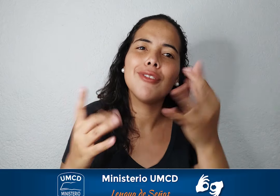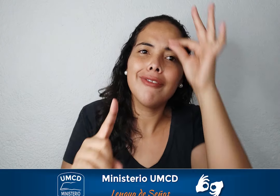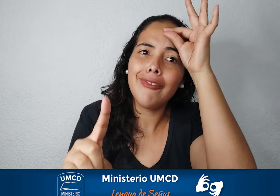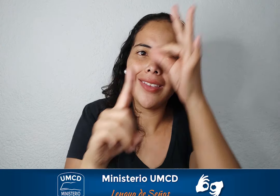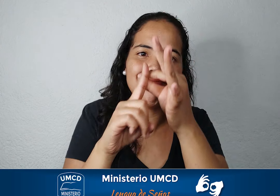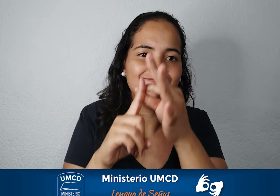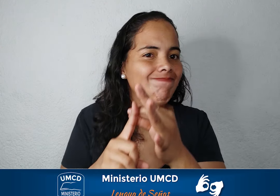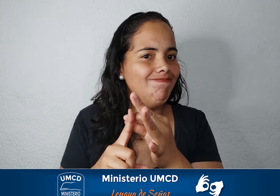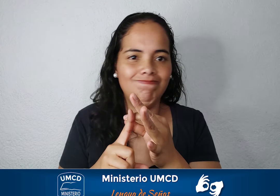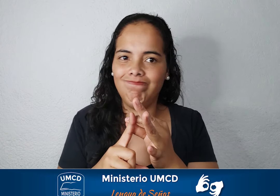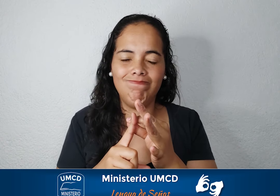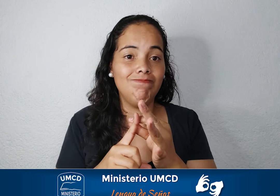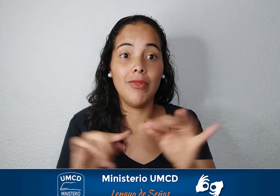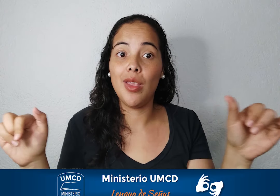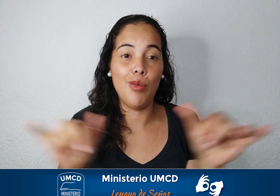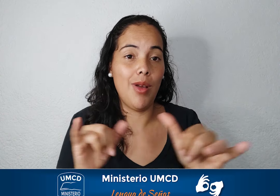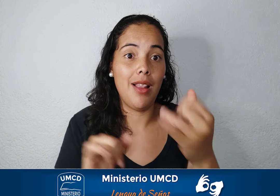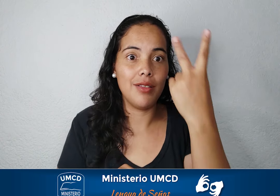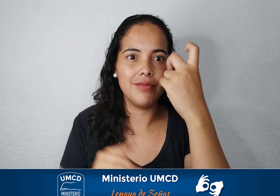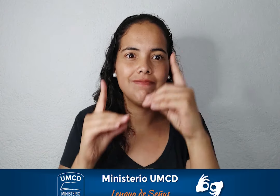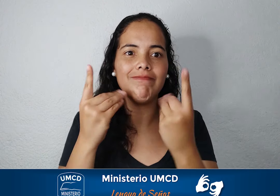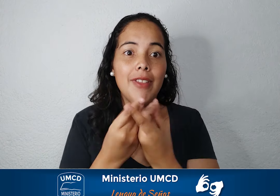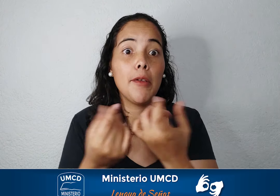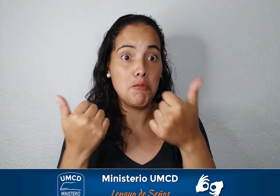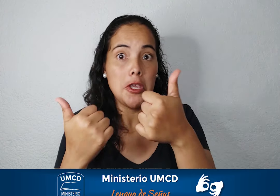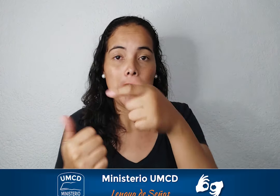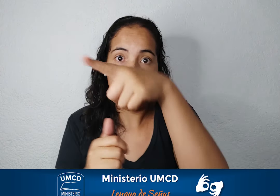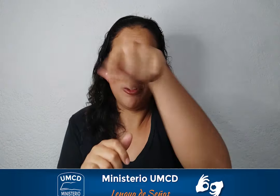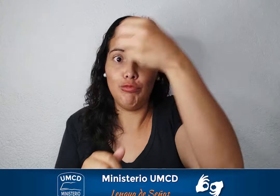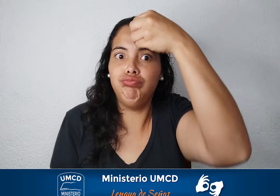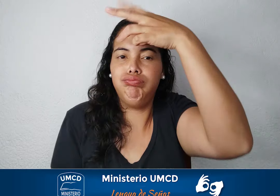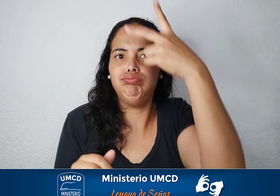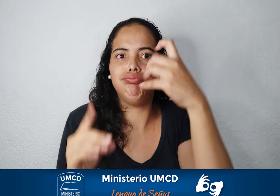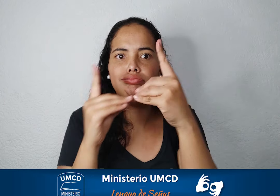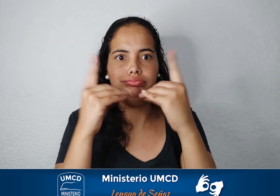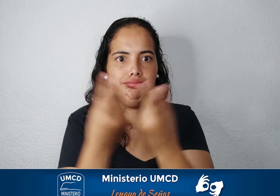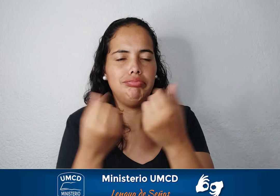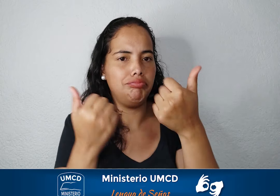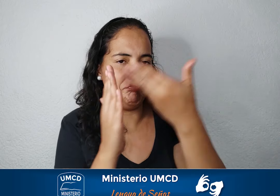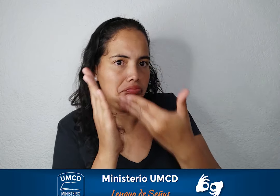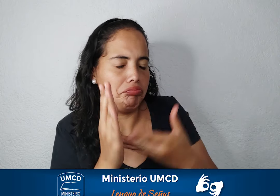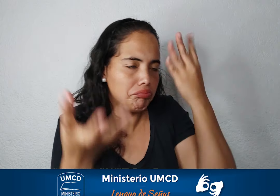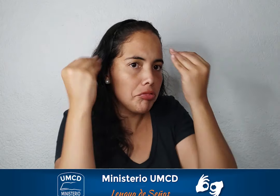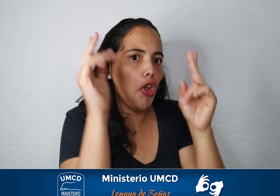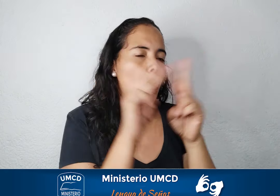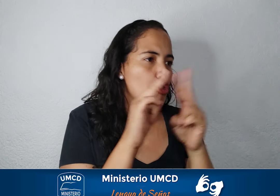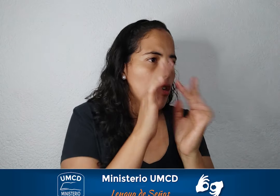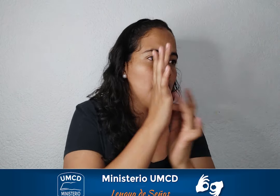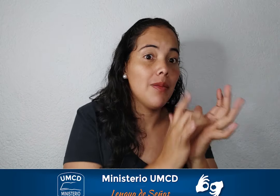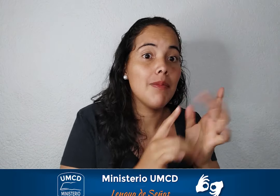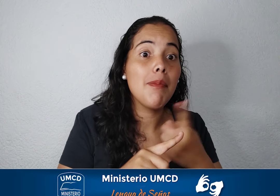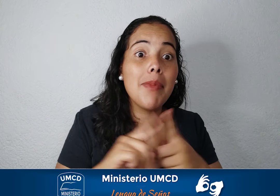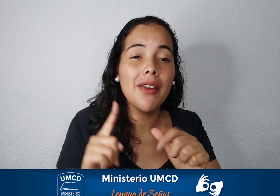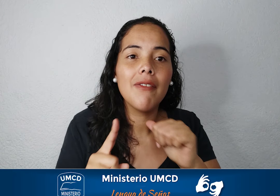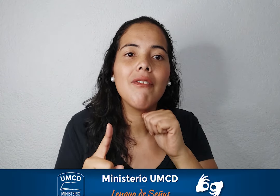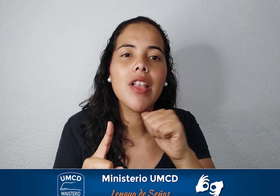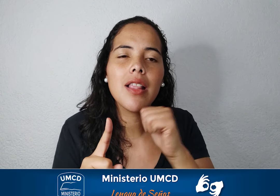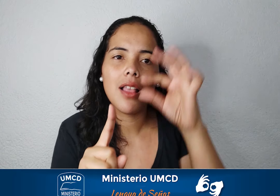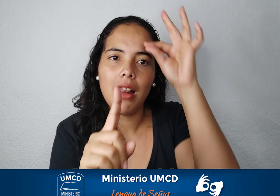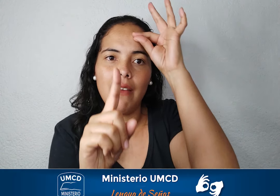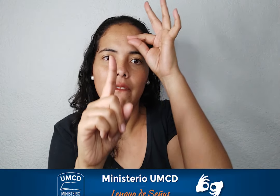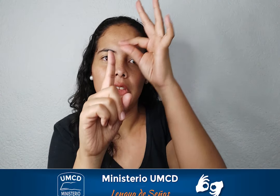tenemos fe. Los discípulos habían visto mucho de Jesús, habían conocido bastante, pero todavía no